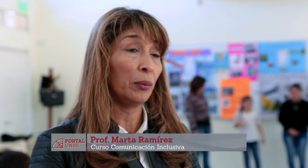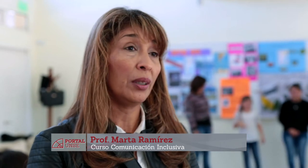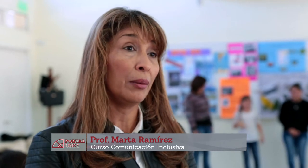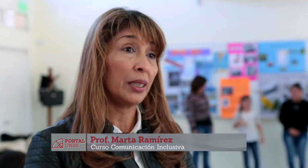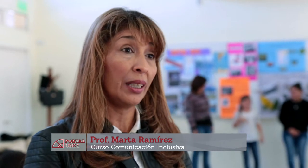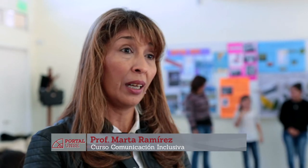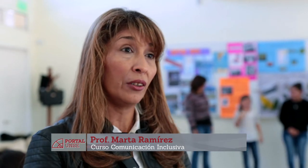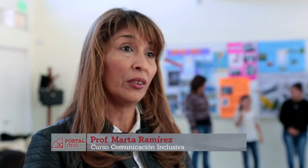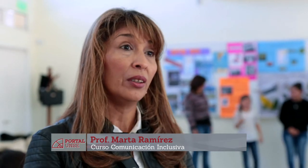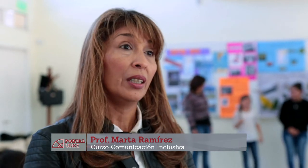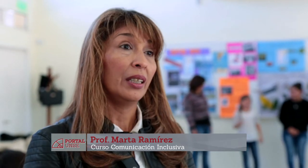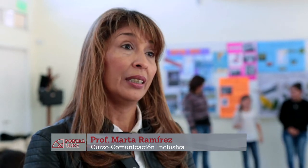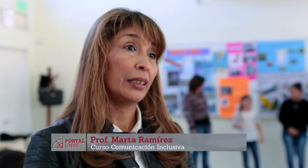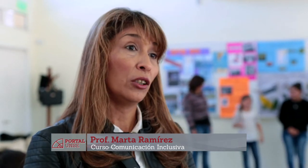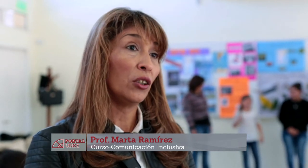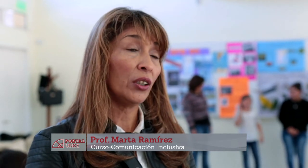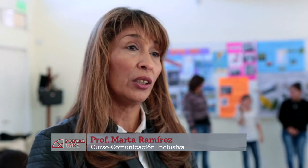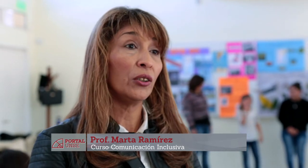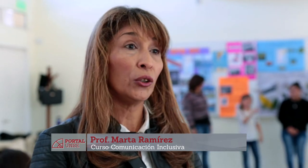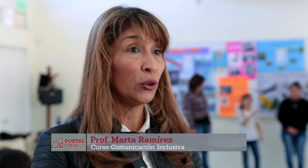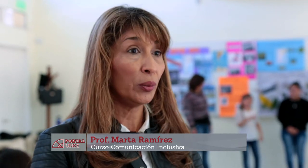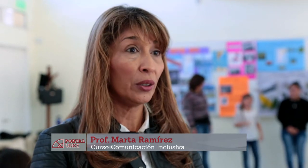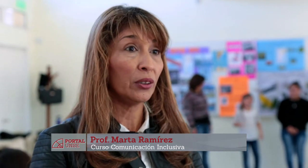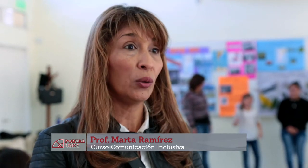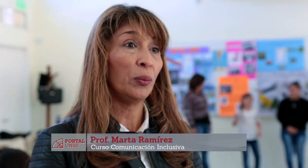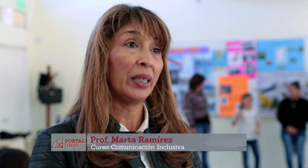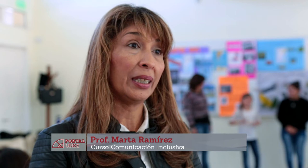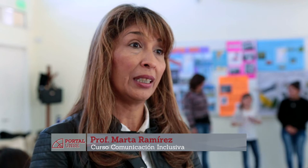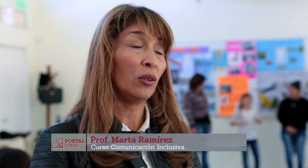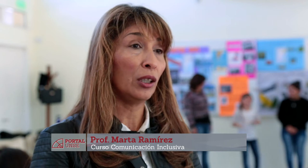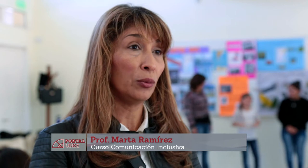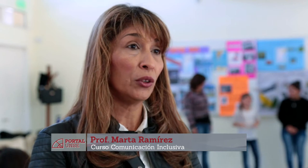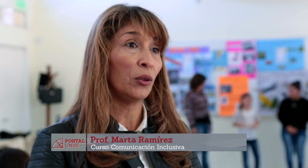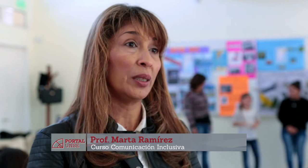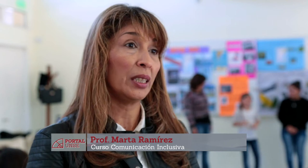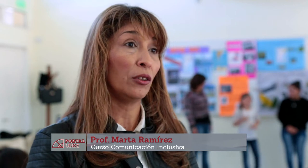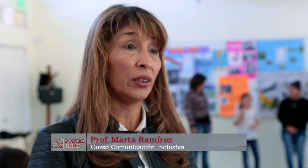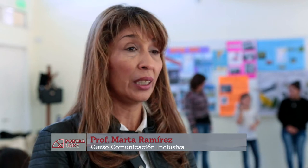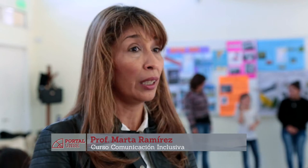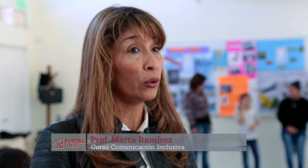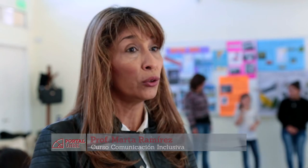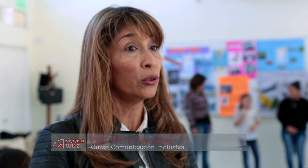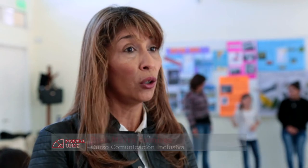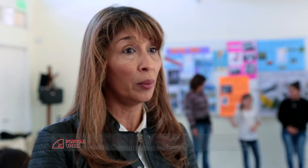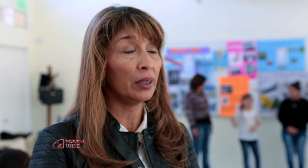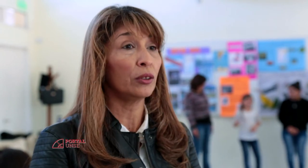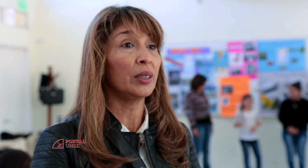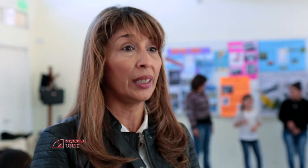el abecedario, el dactilológico, los números, como para que los alumnos comiencen a contar cada uno sus nombres, sus